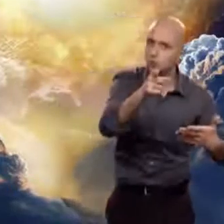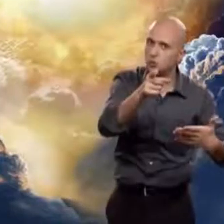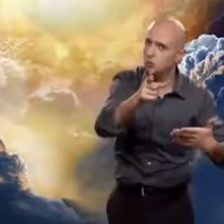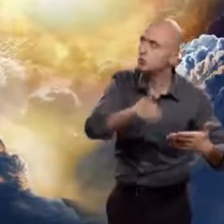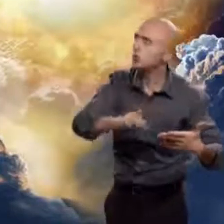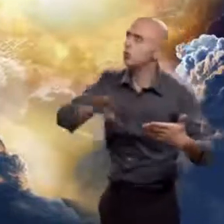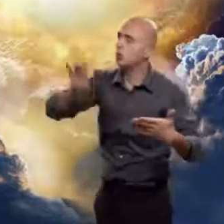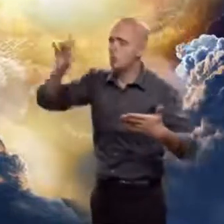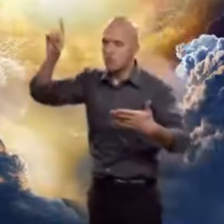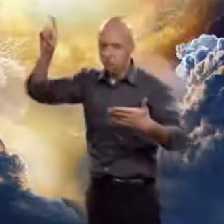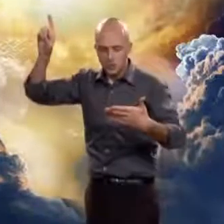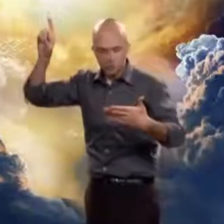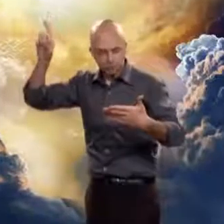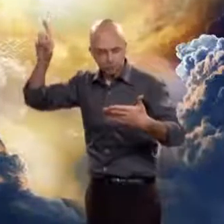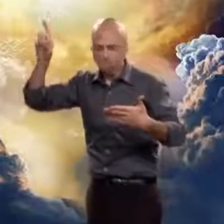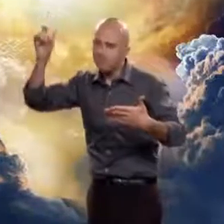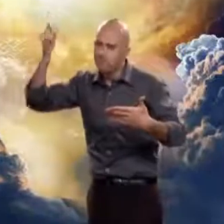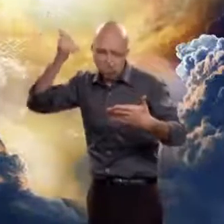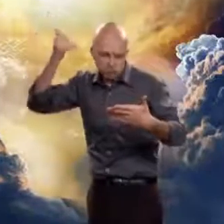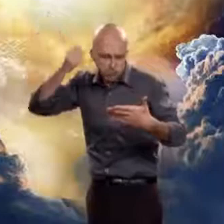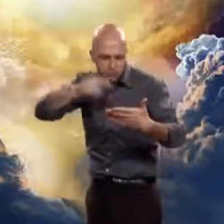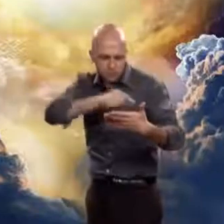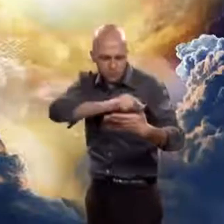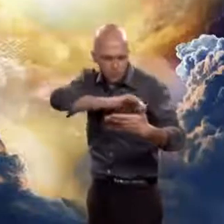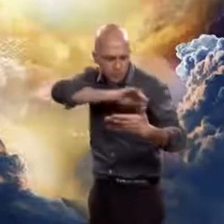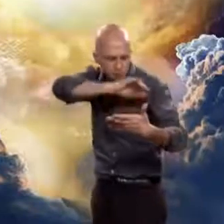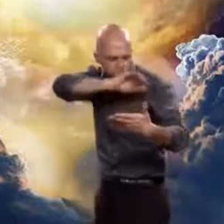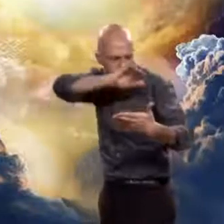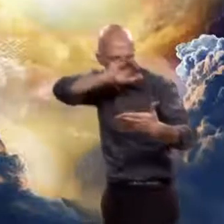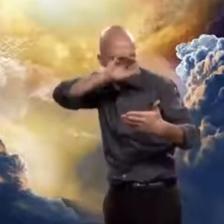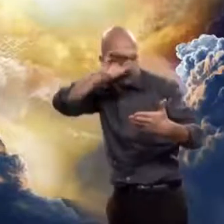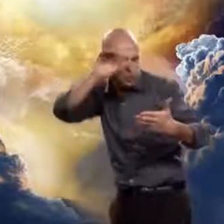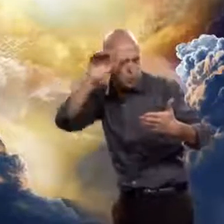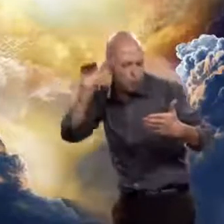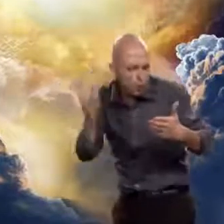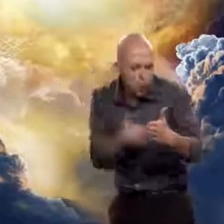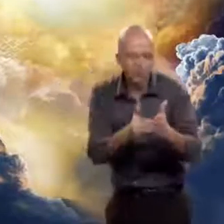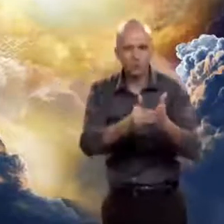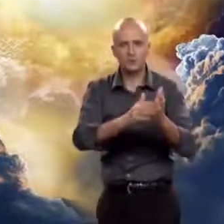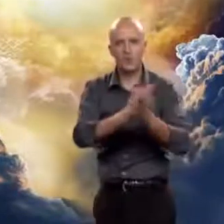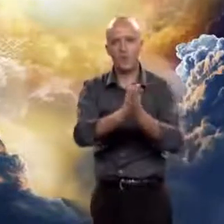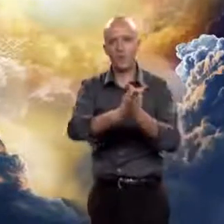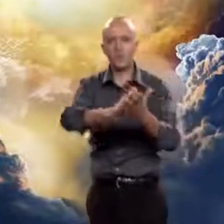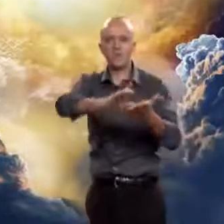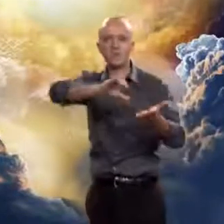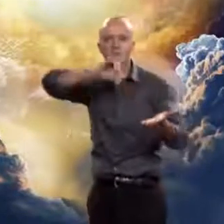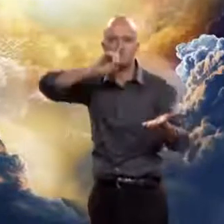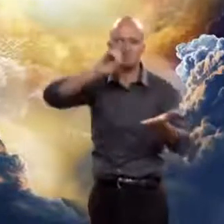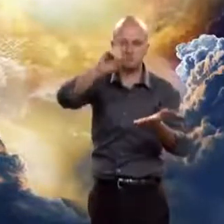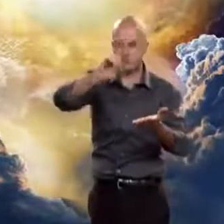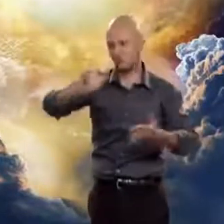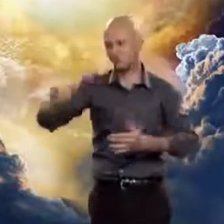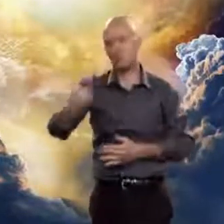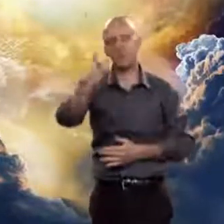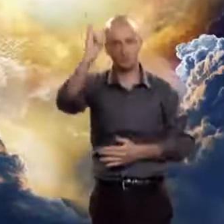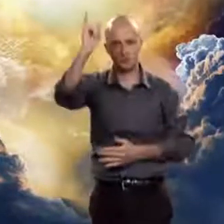os ciprestes e outras árvores. Mas, ao soprarem as rajadas do inverno, os ciprestes permanecem